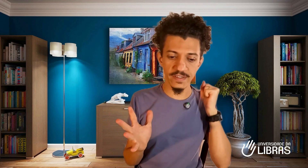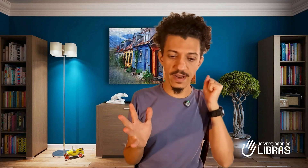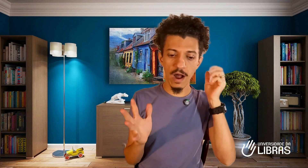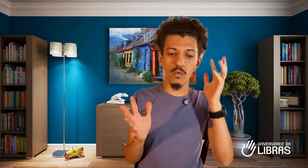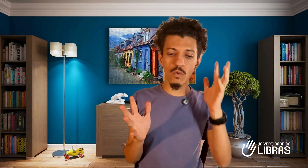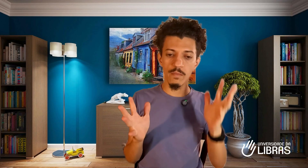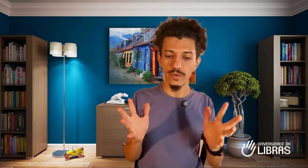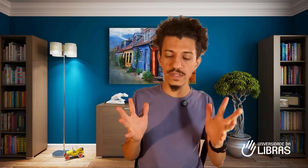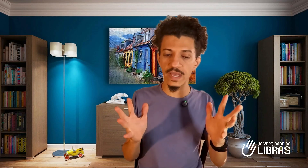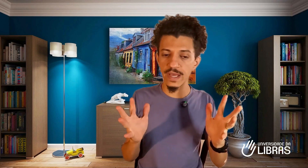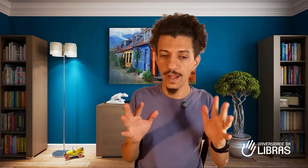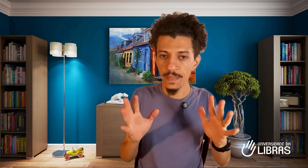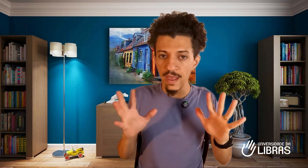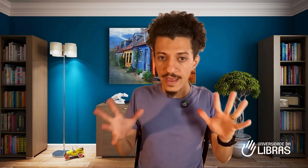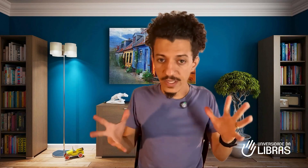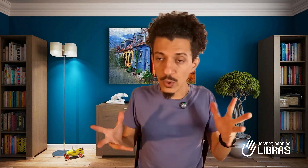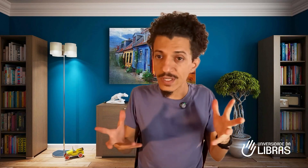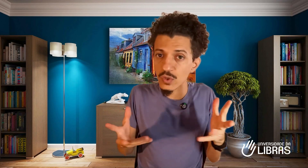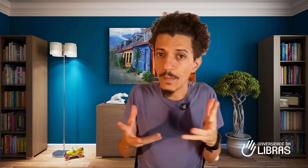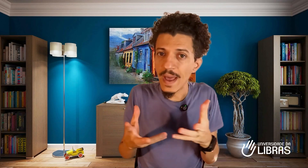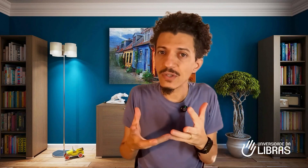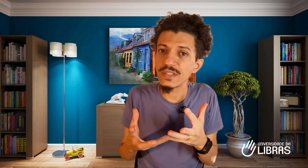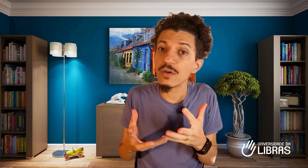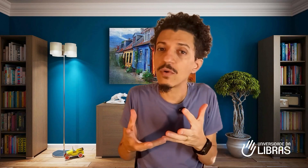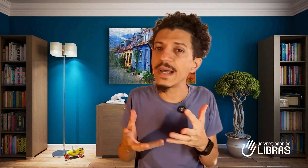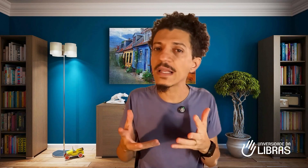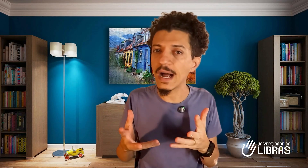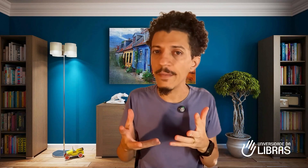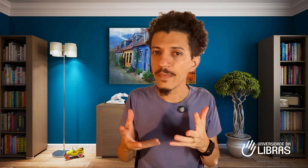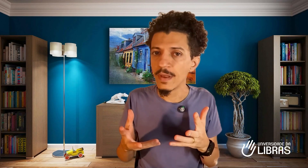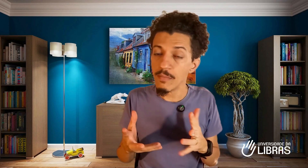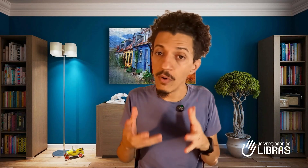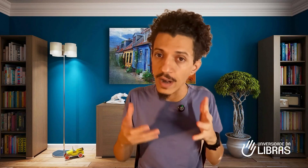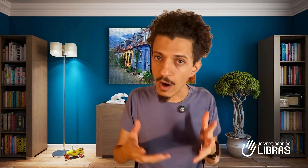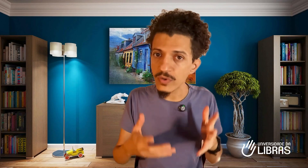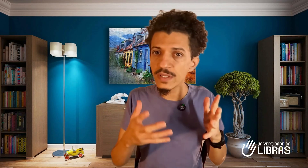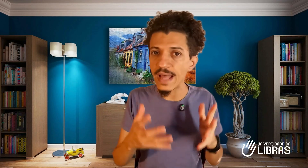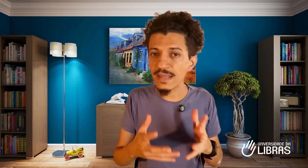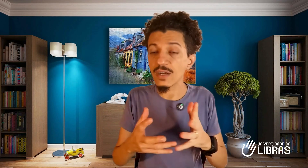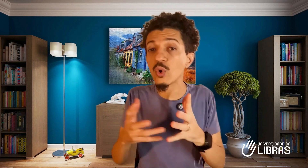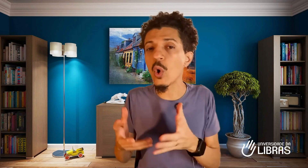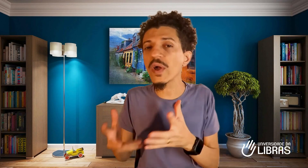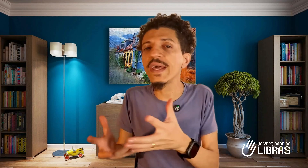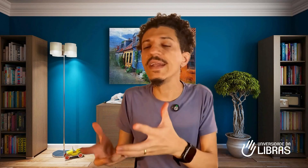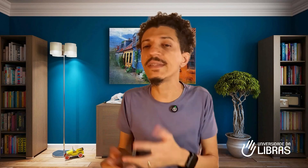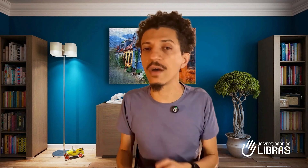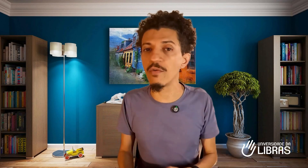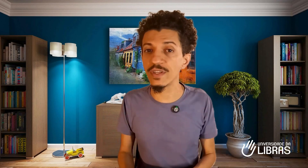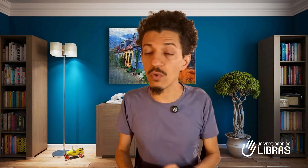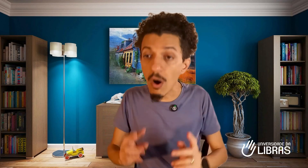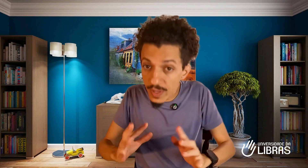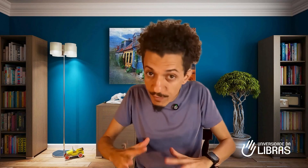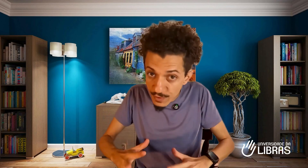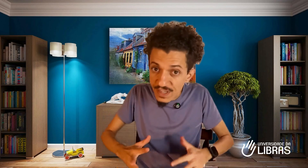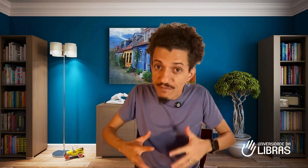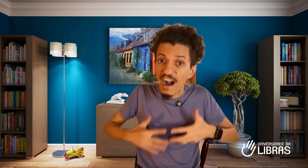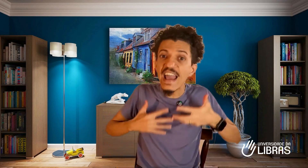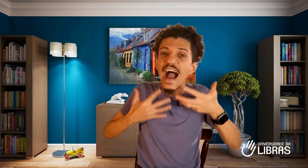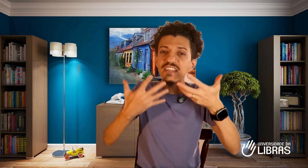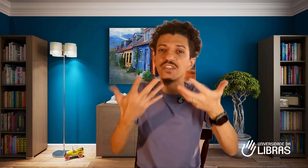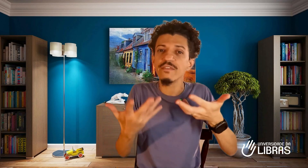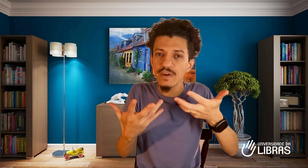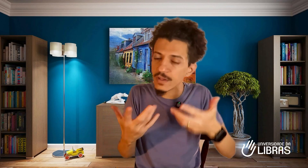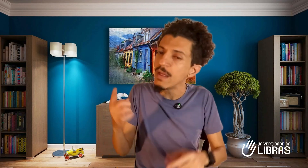consegue fazer algo com a mão esquerda e as coisas começam a se conectar por causa dessa cognição visual que você